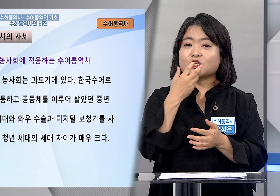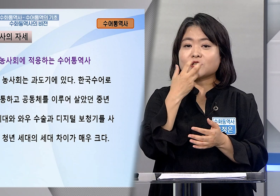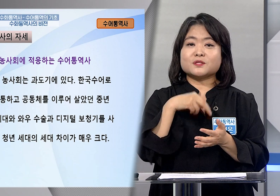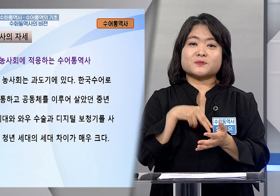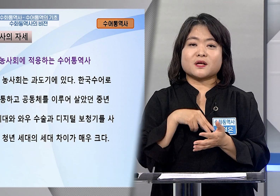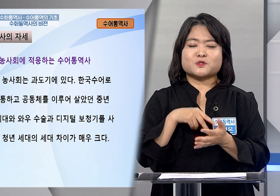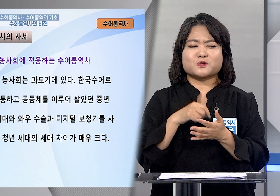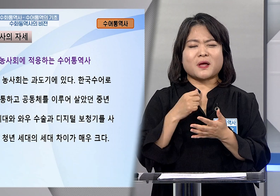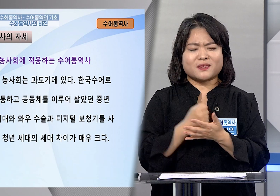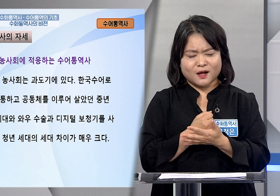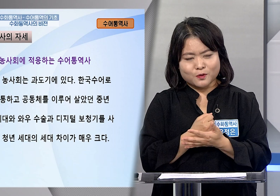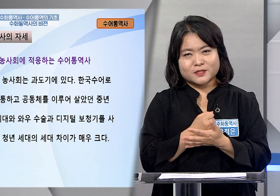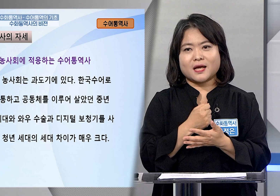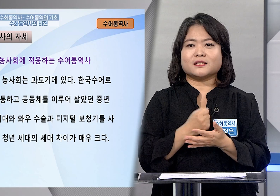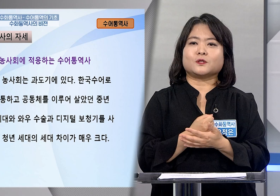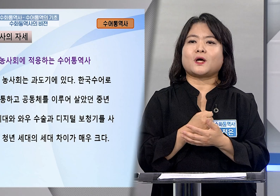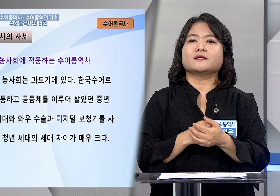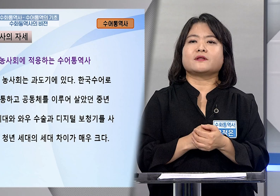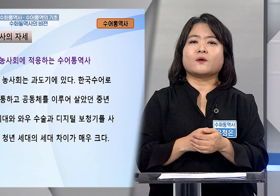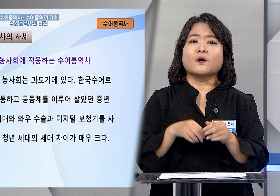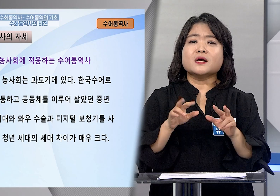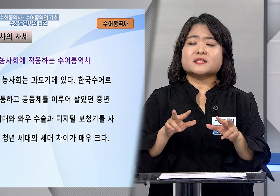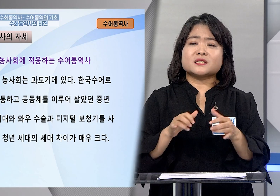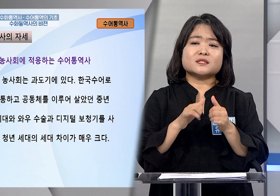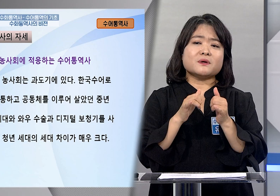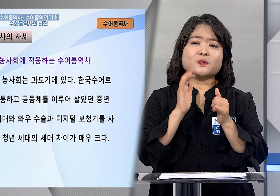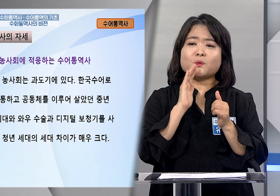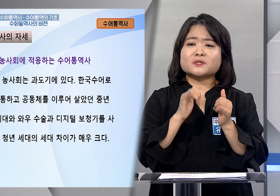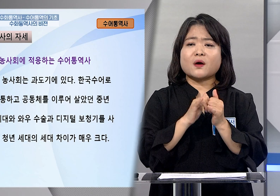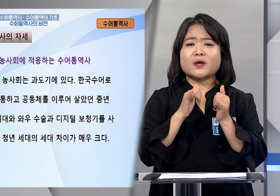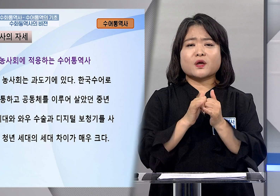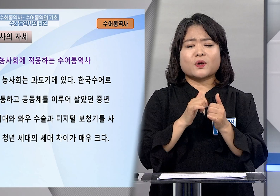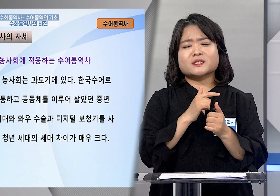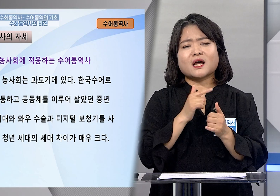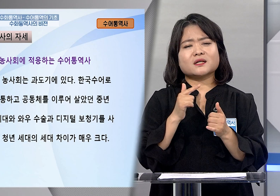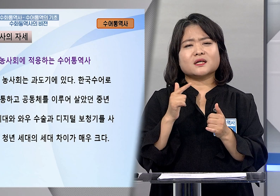청인 입장에서 좀 안타까운 이야기이기도 하는데요. 지금의 농사회에 굉장히